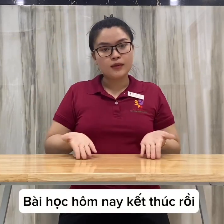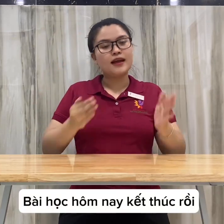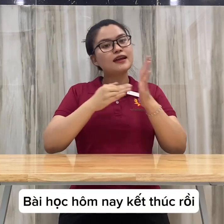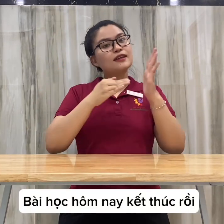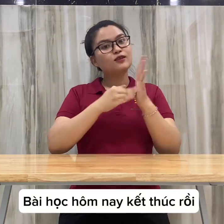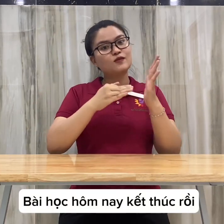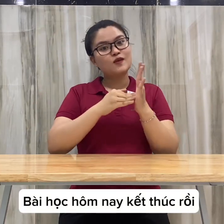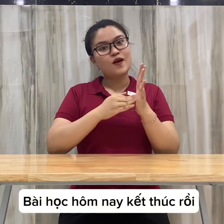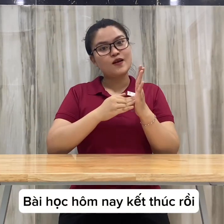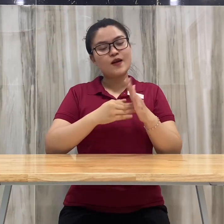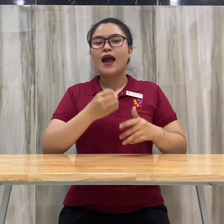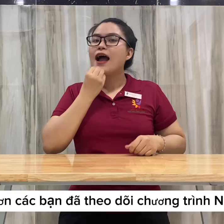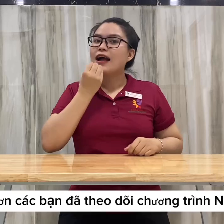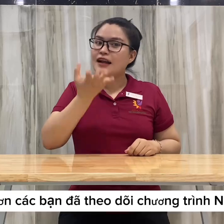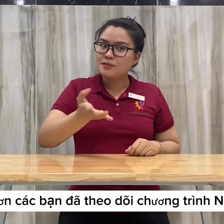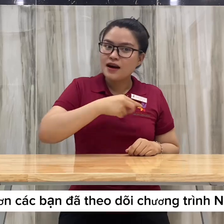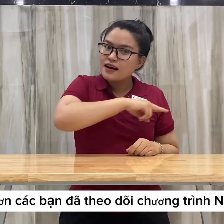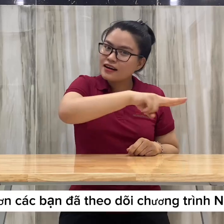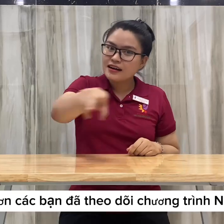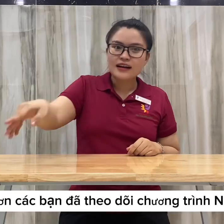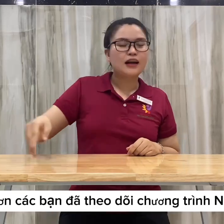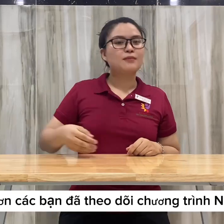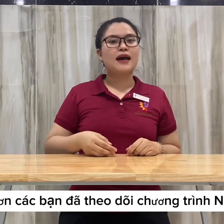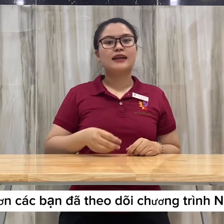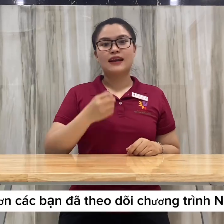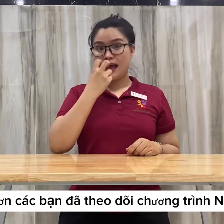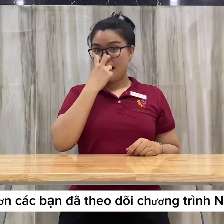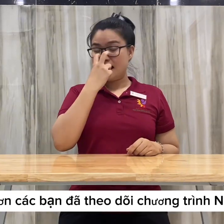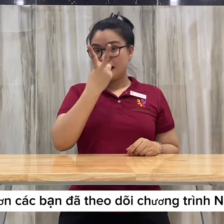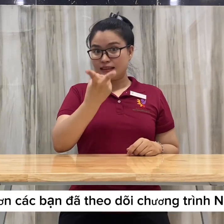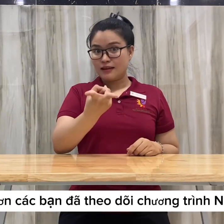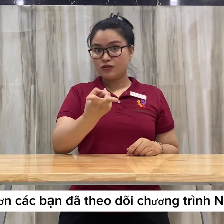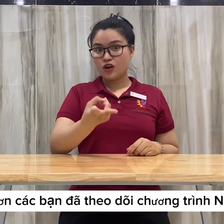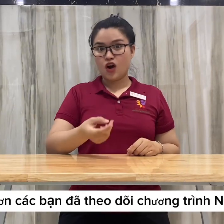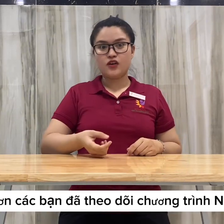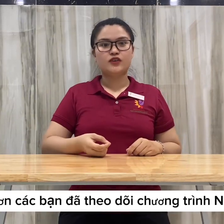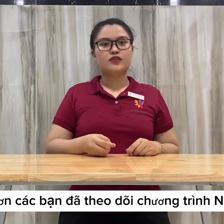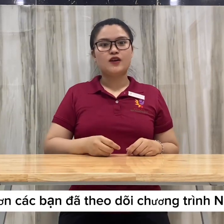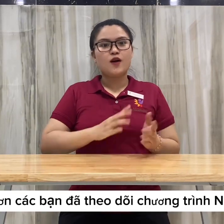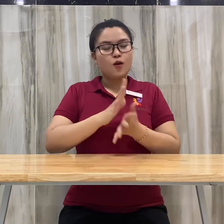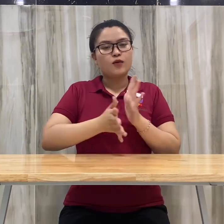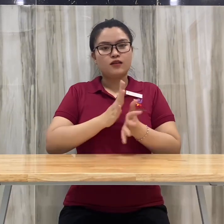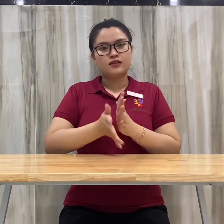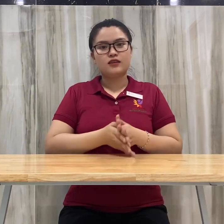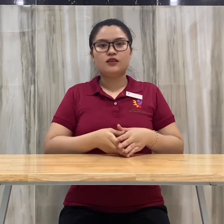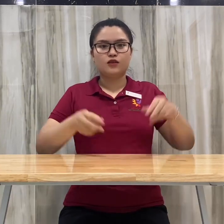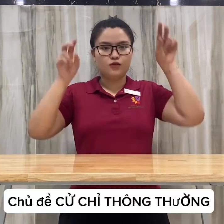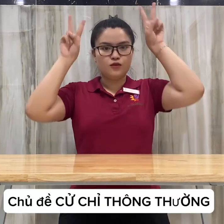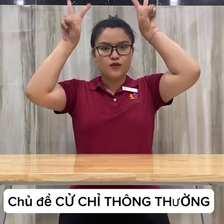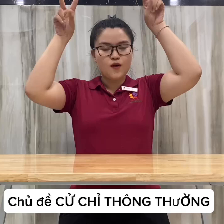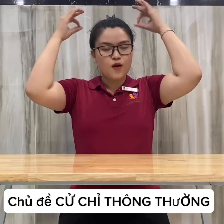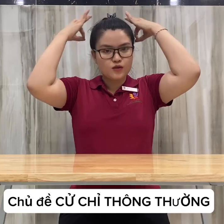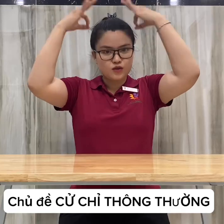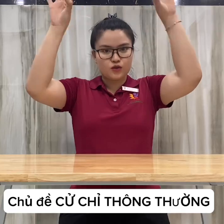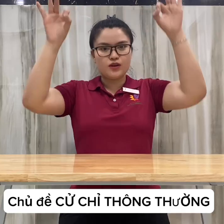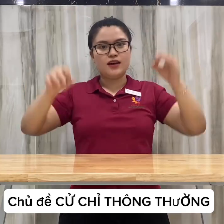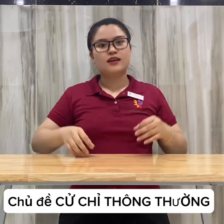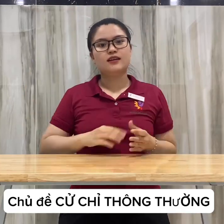Bài học hôm nay kết thúc rồi. Cảm ơn các bạn đã theo dõi chương trình Ngôn ngữ ký hiệu với chủ